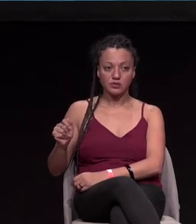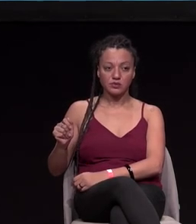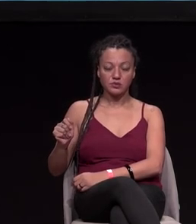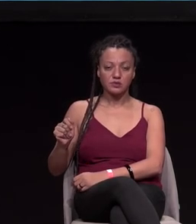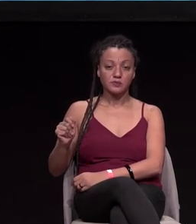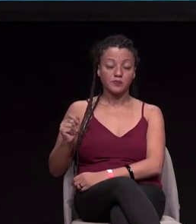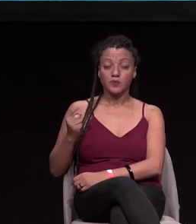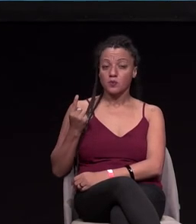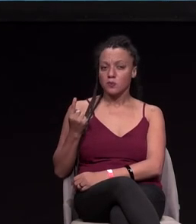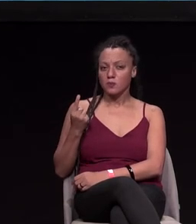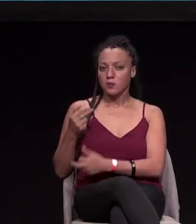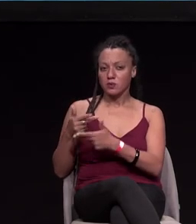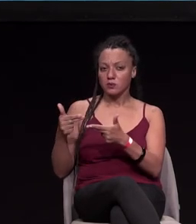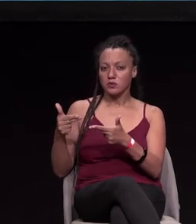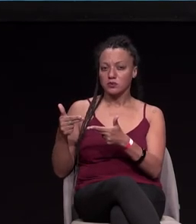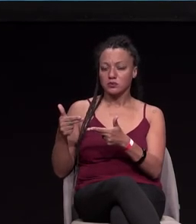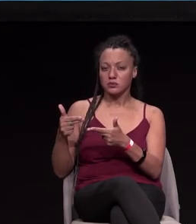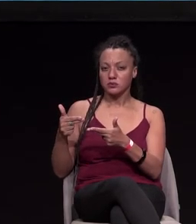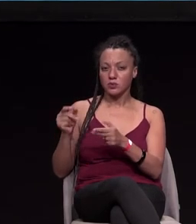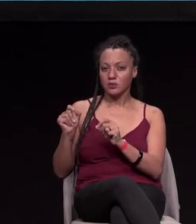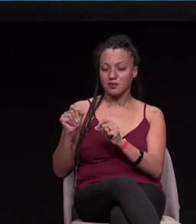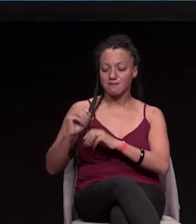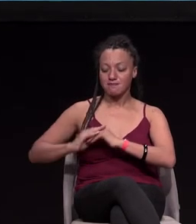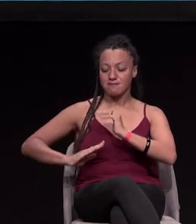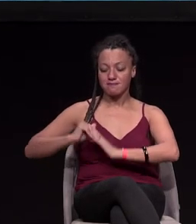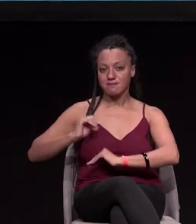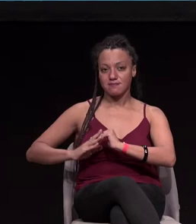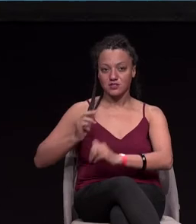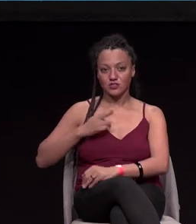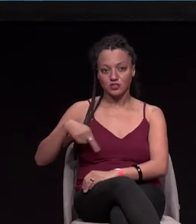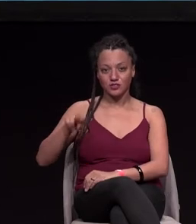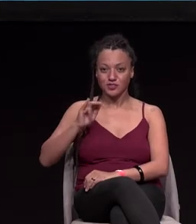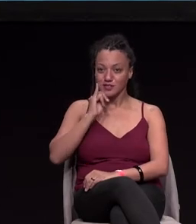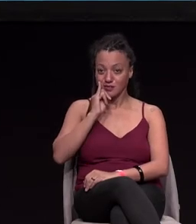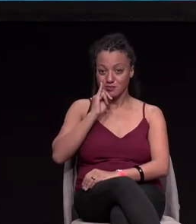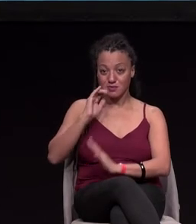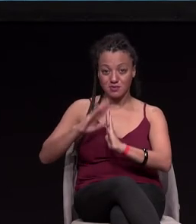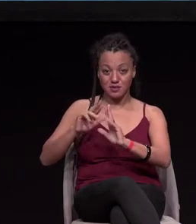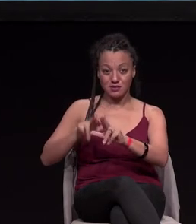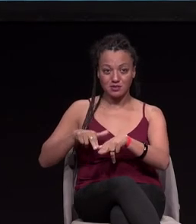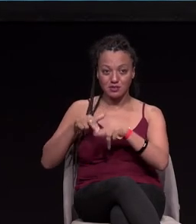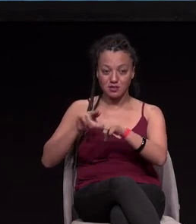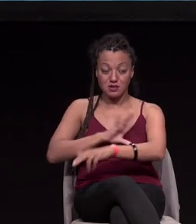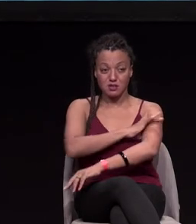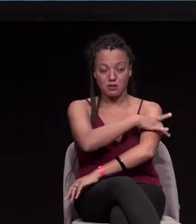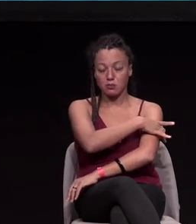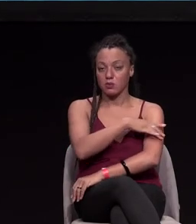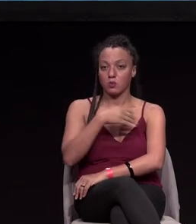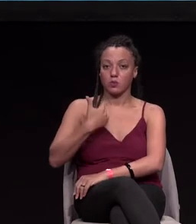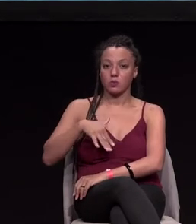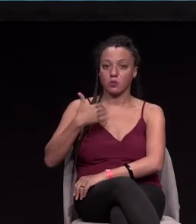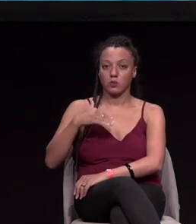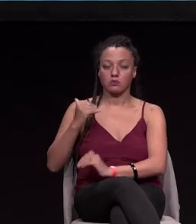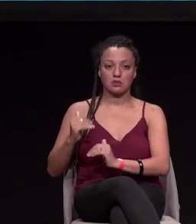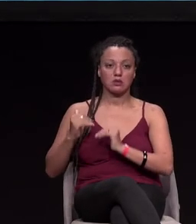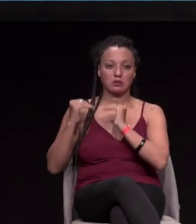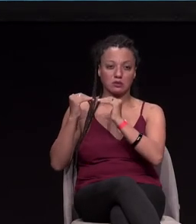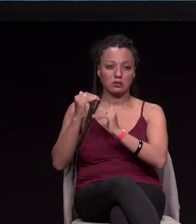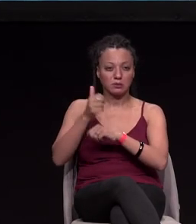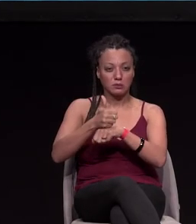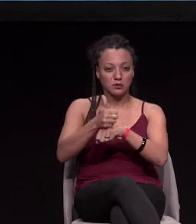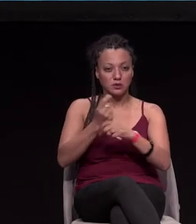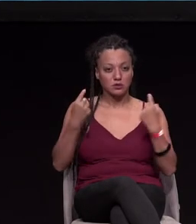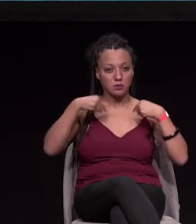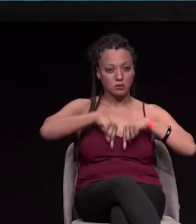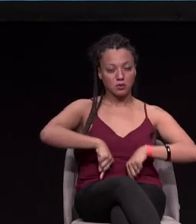é a prática religiosa mais uma casa de candomblé vai muito mais além não é tão e todos os antropólogos sociólogos